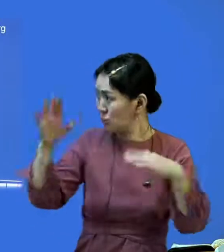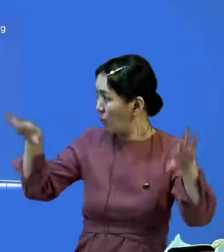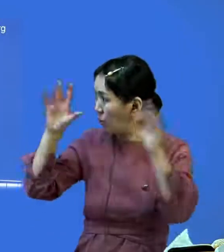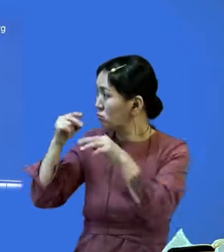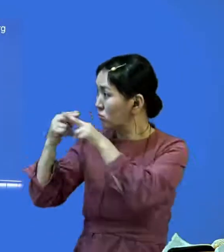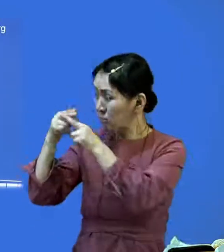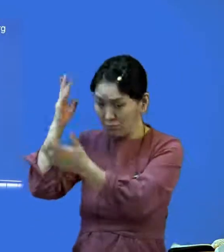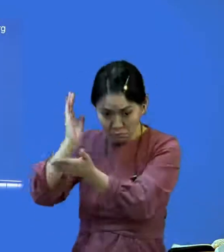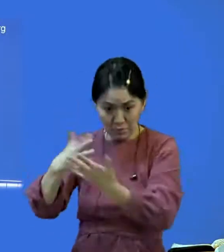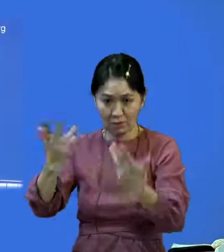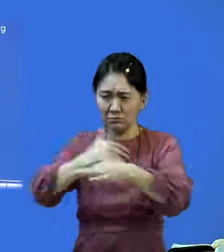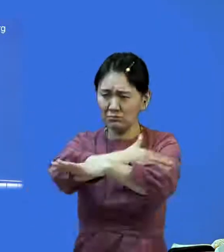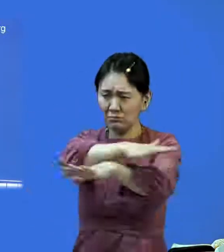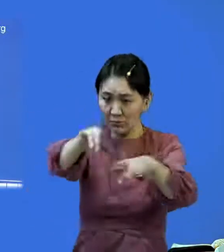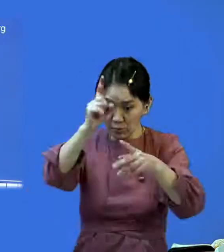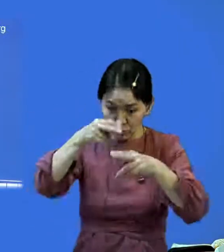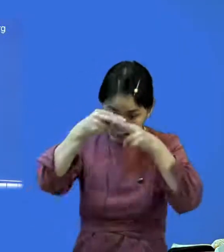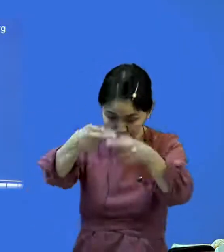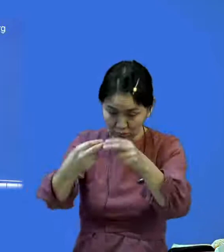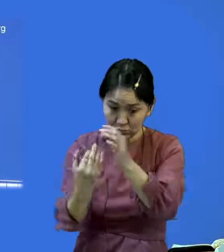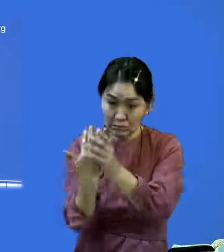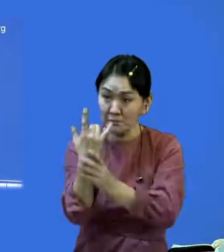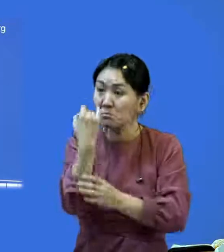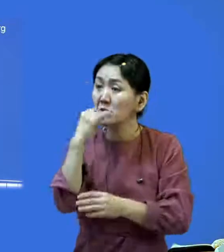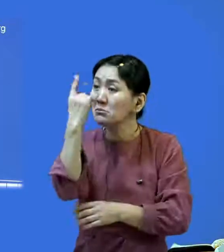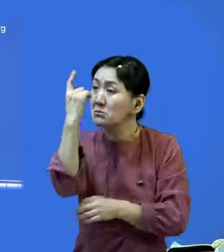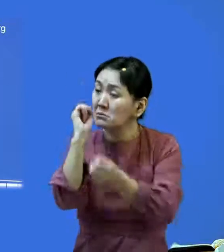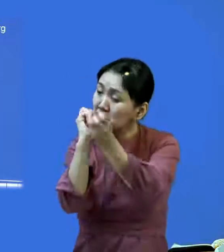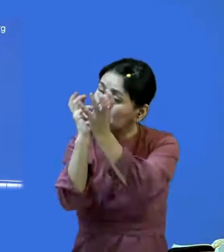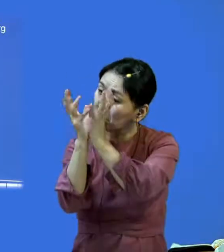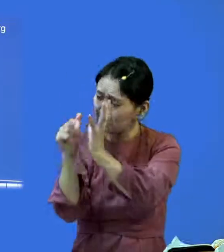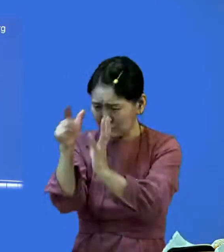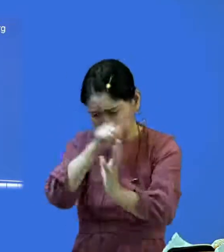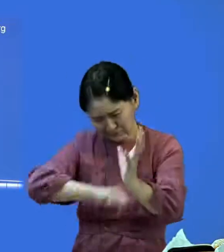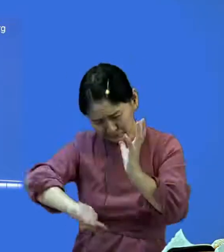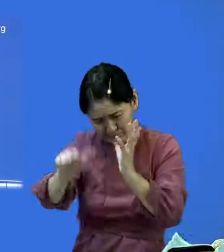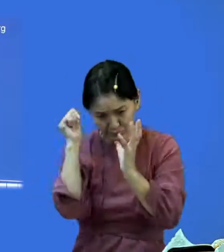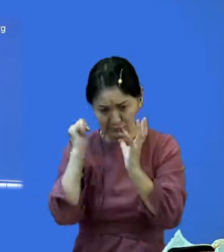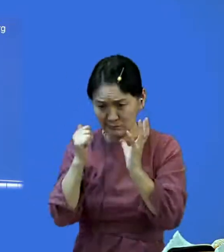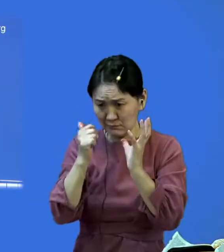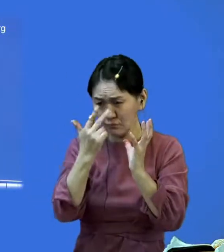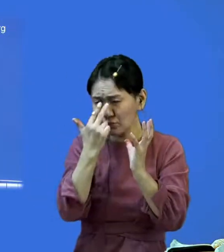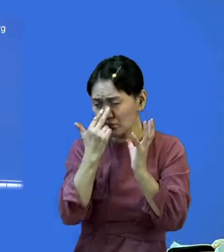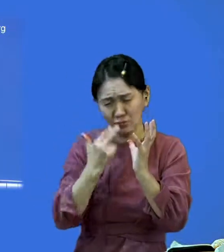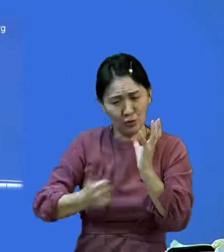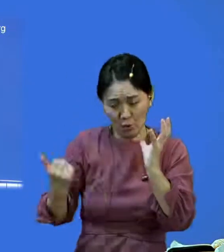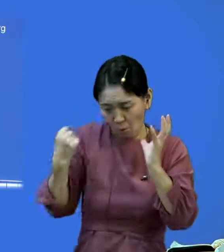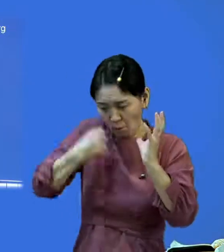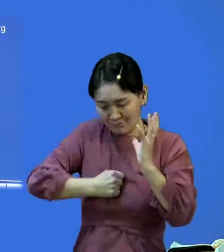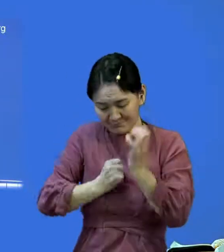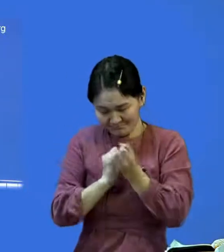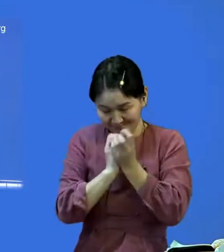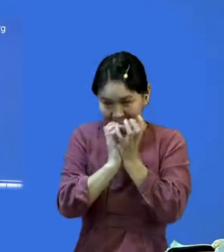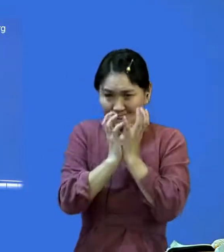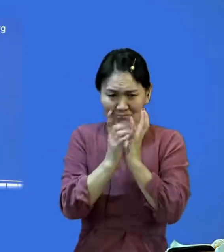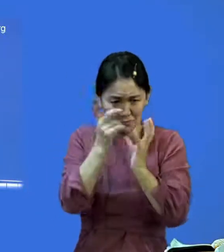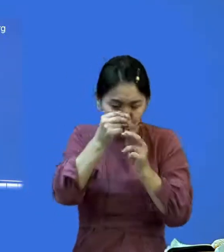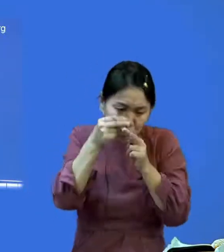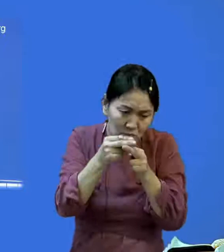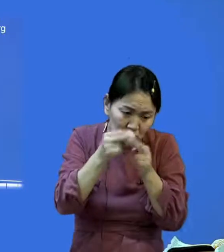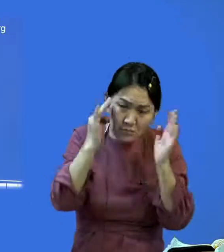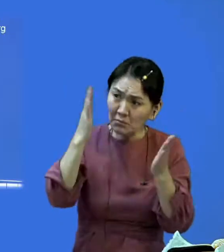байна. Хээрийн өвсийг хүртэл ганц цэцгийг хүртэл бурхан ийм гой хувцаслаж тийжээж байхад